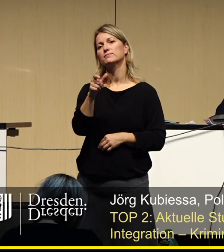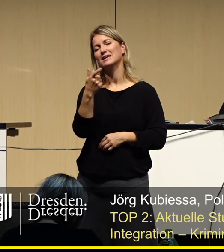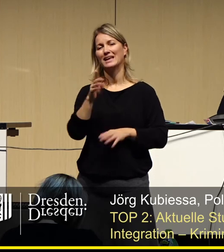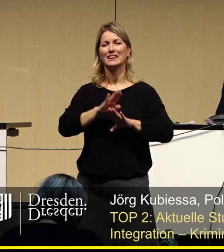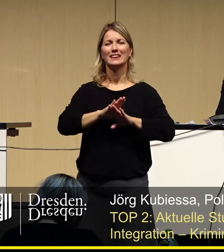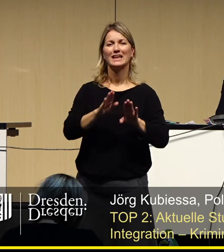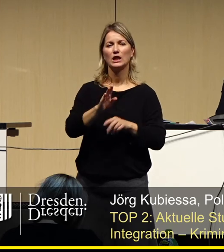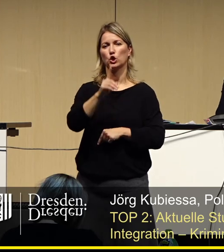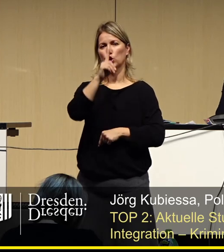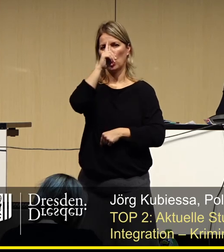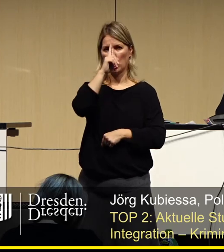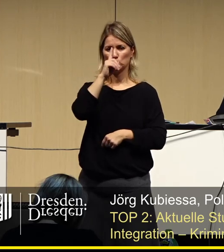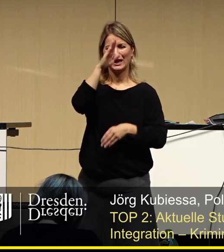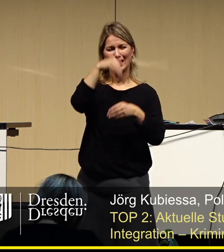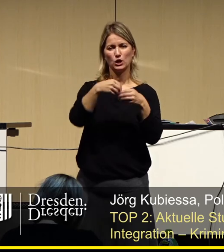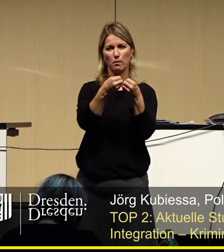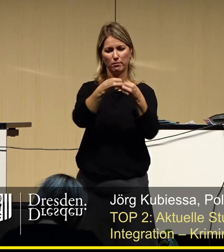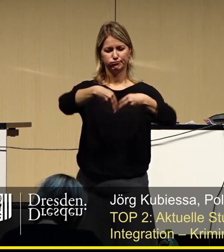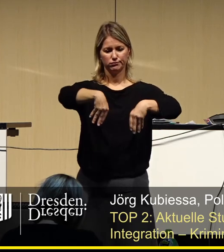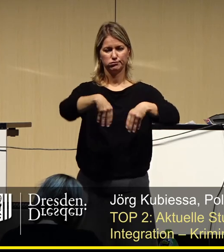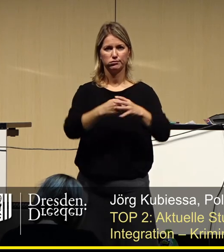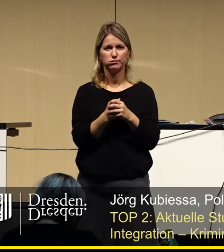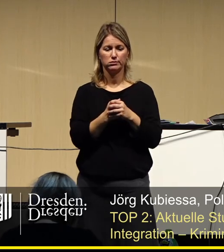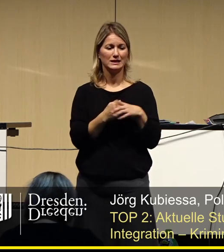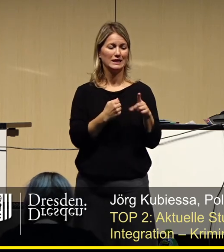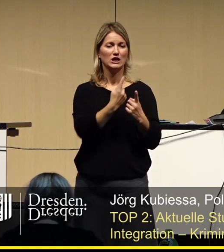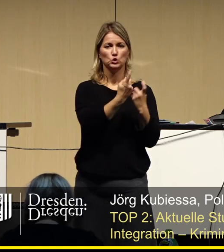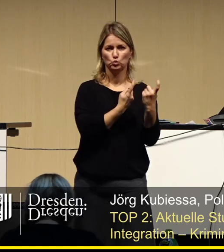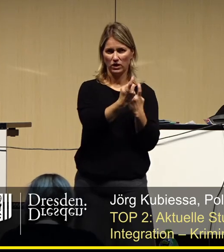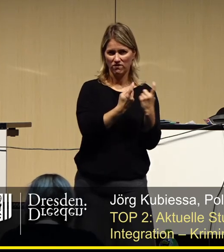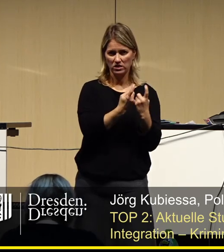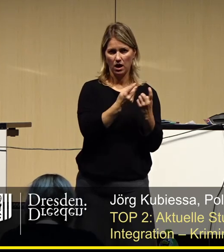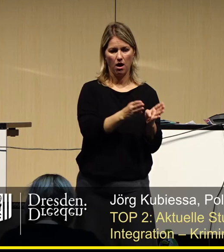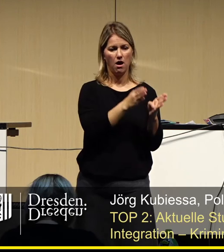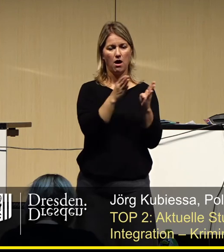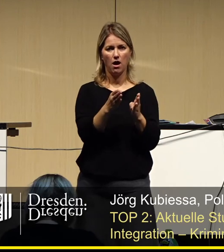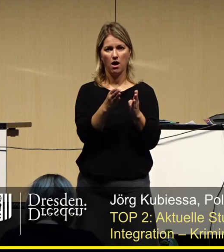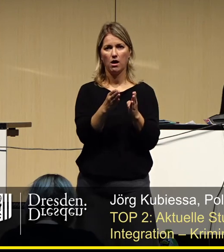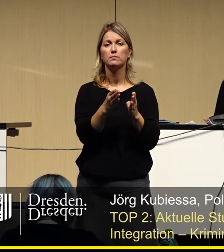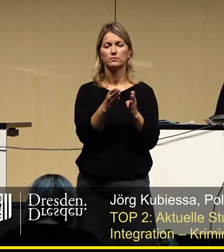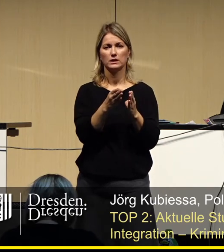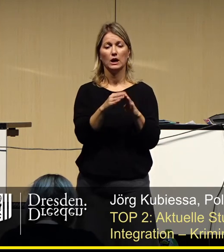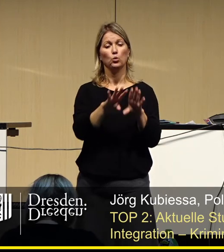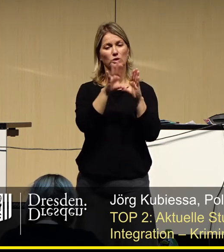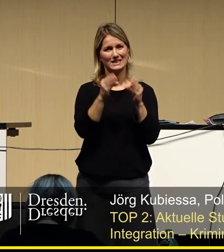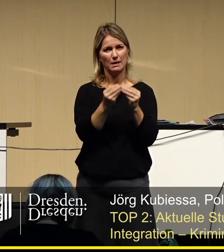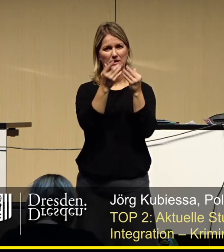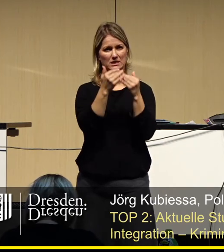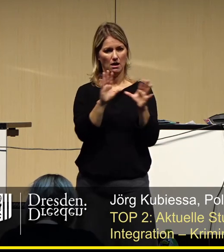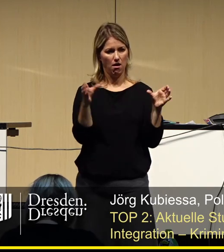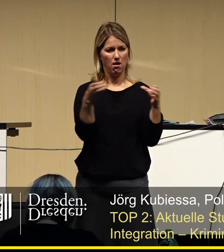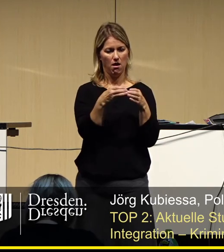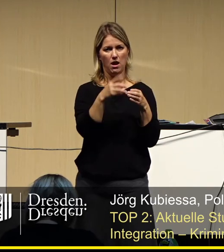nochmal aufgegliedert in die Begrifflichkeit der Zuwanderer. Und die Gesamtzahl der Zuwanderer